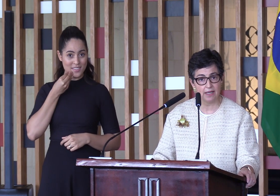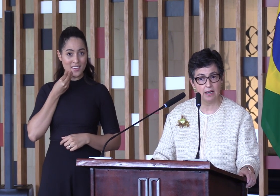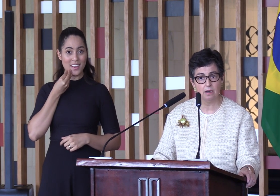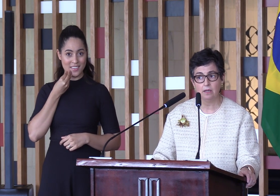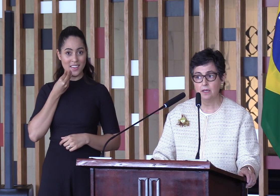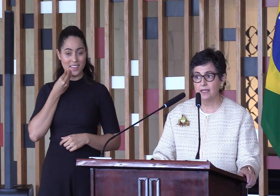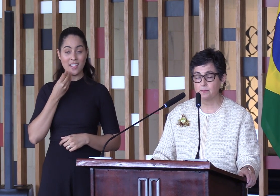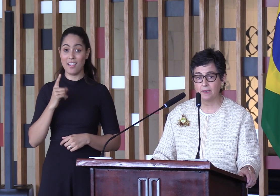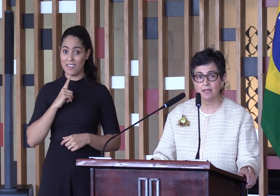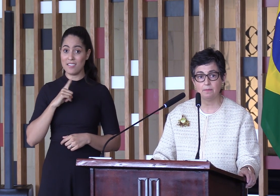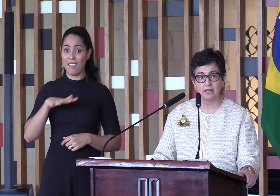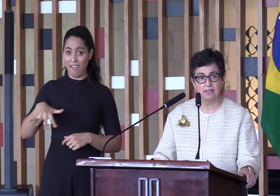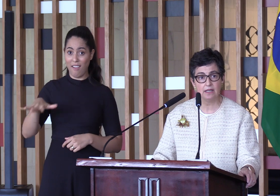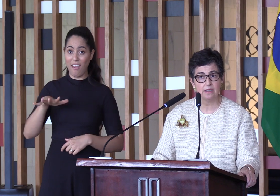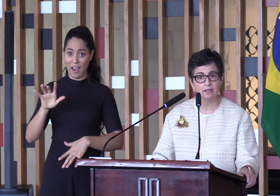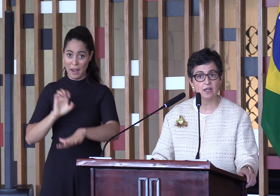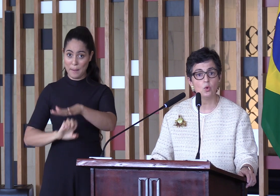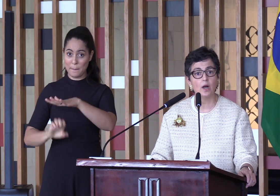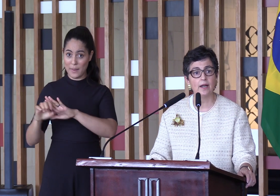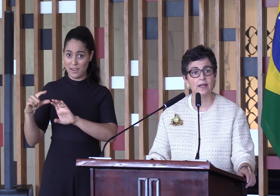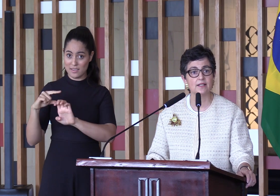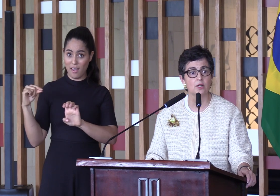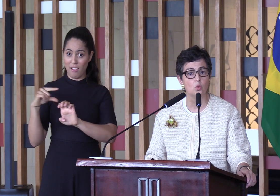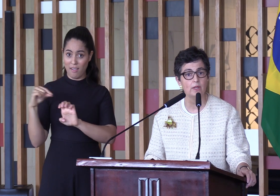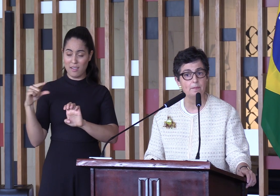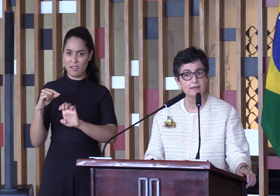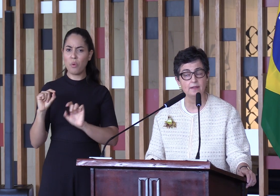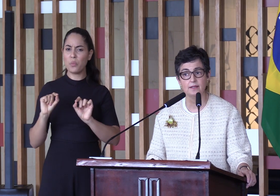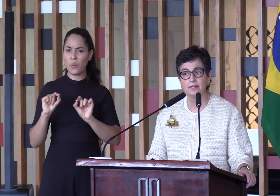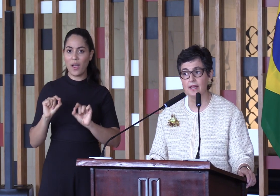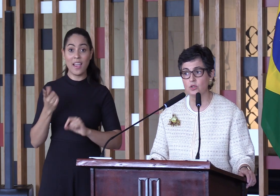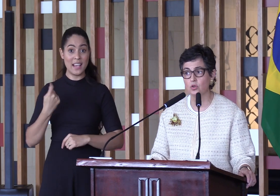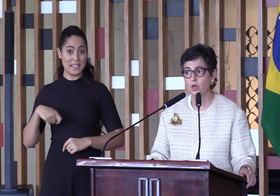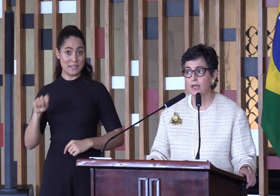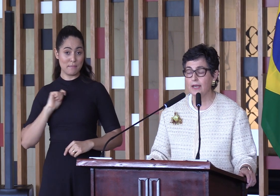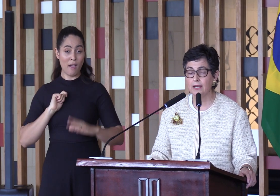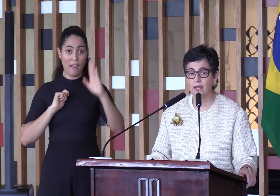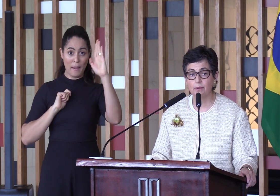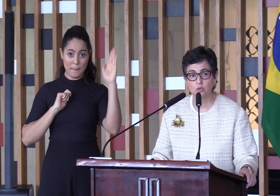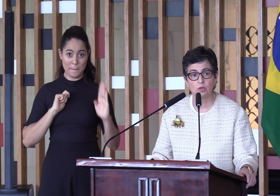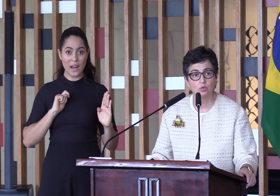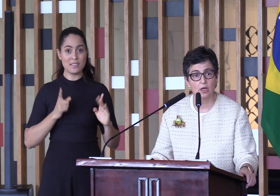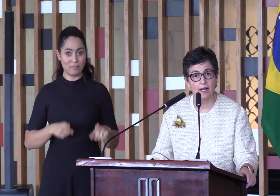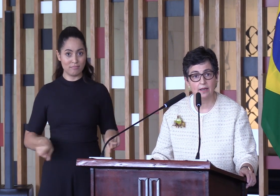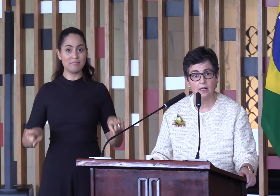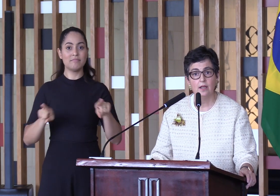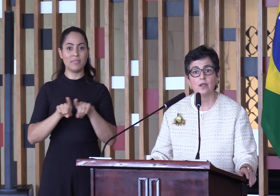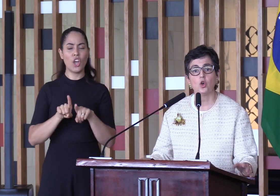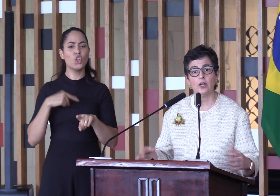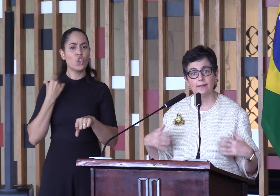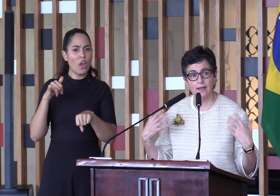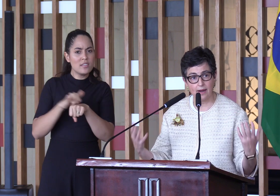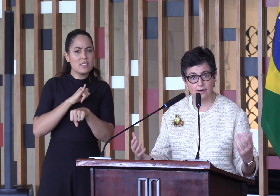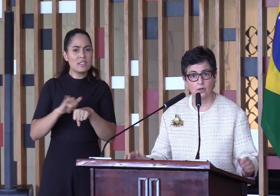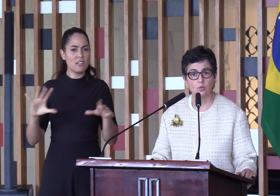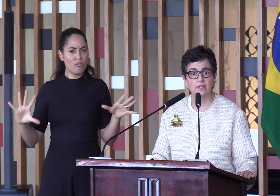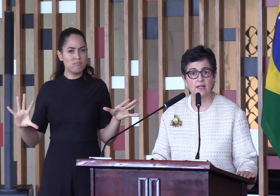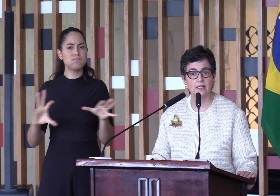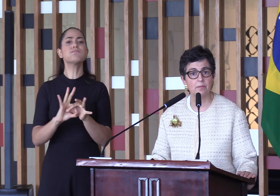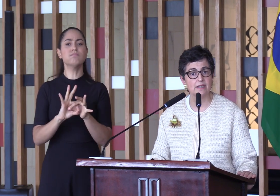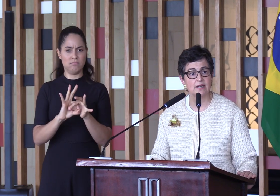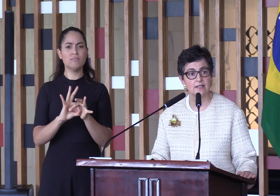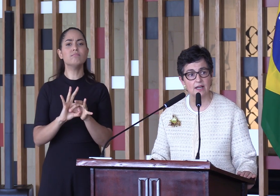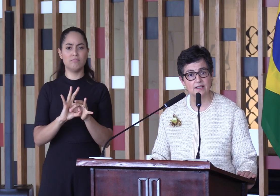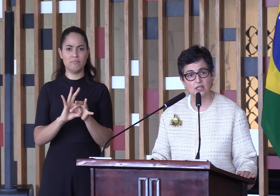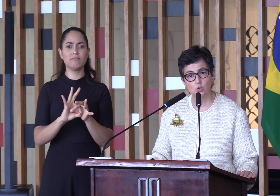empresarial, España-Brasil, que terá lugar na segunda parte deste ano, em que vamos buscar conectar as